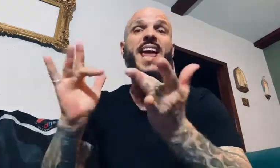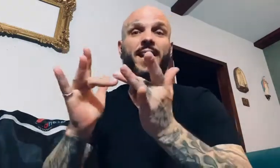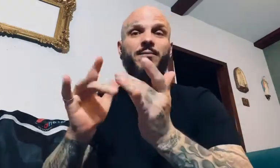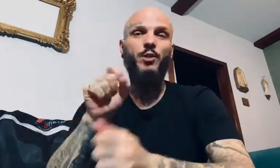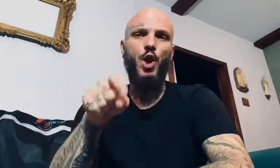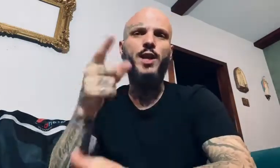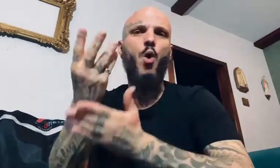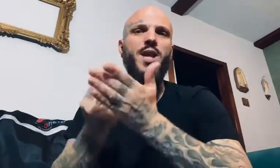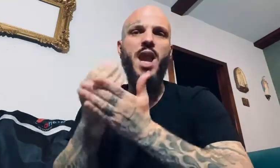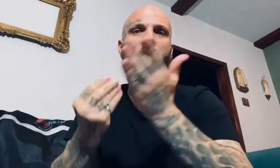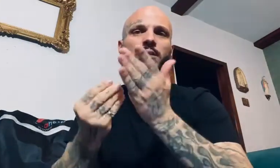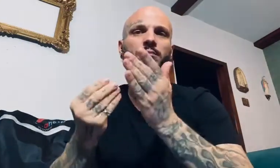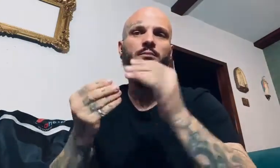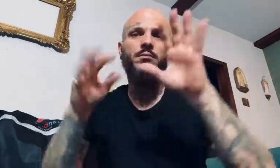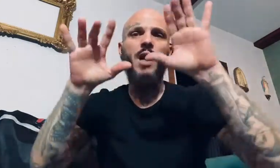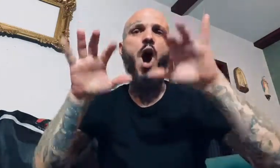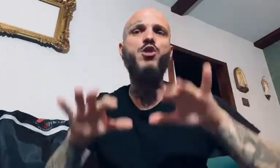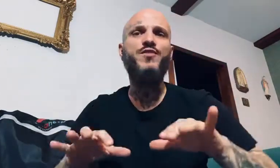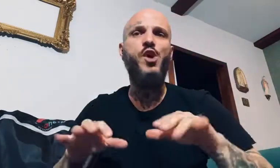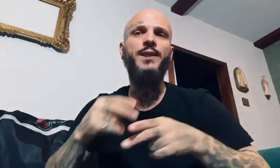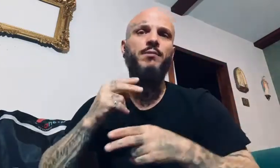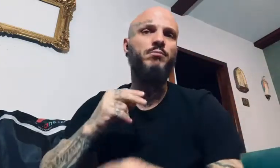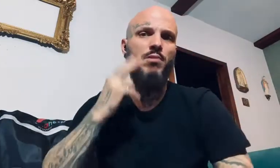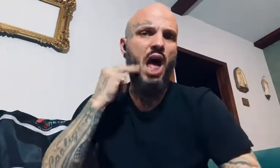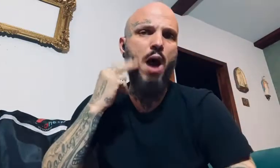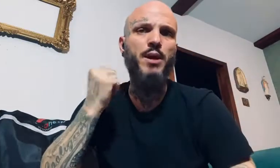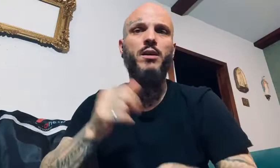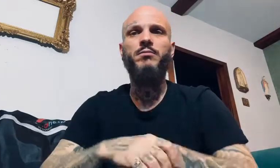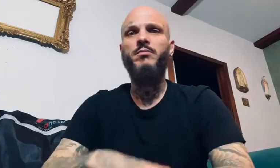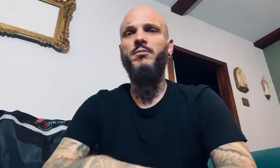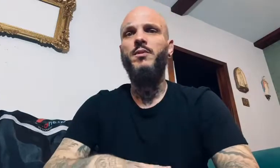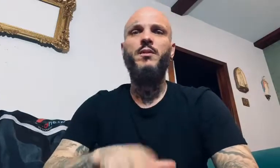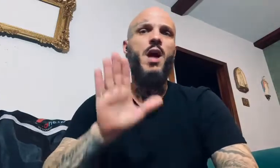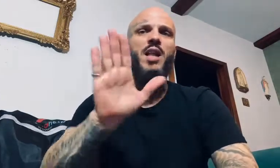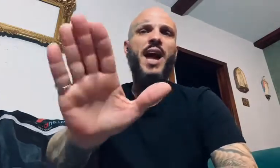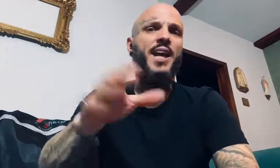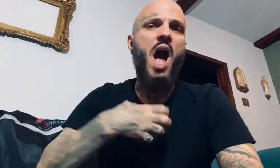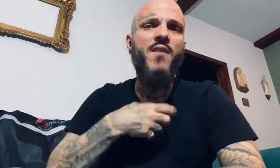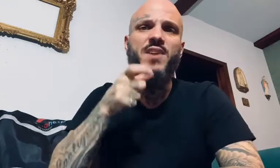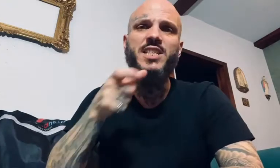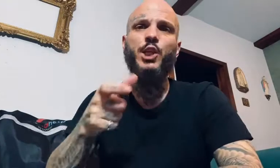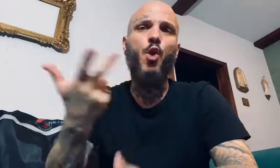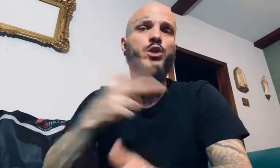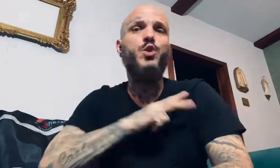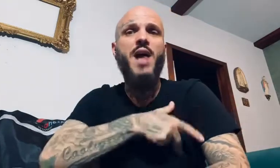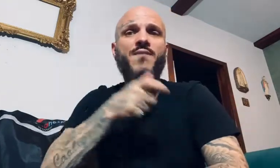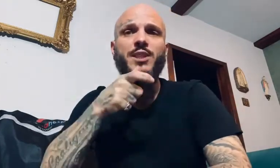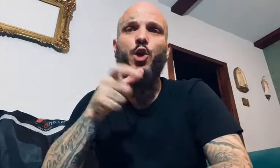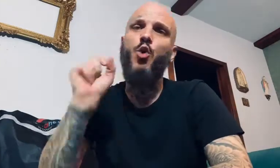Link könnt ihr runterladen, ausfüllen, Name an deine Krankenversicherung, Sozialversicherung und dann